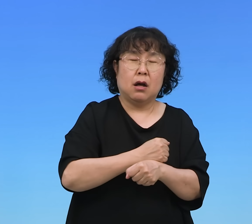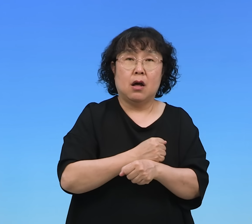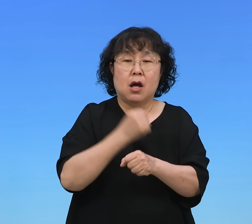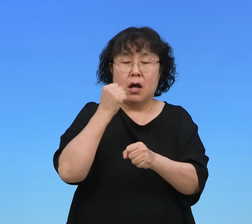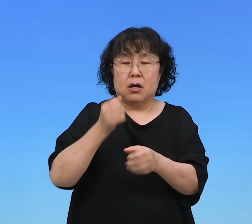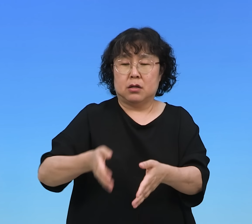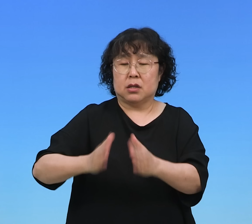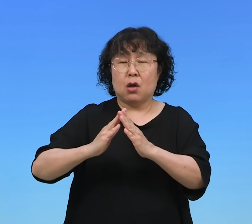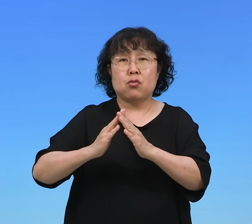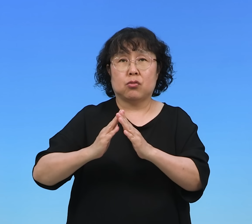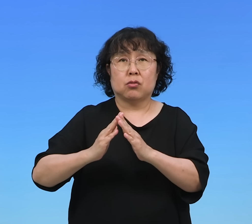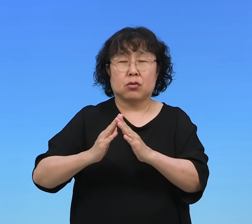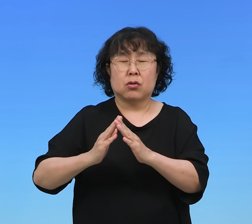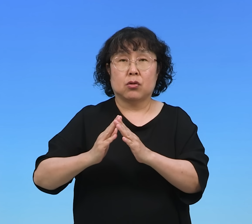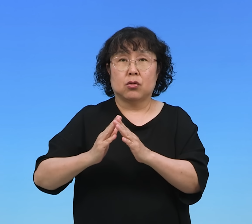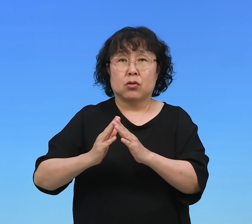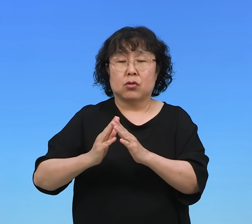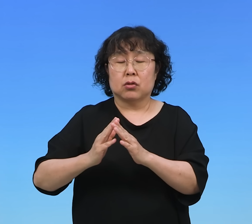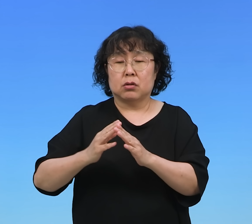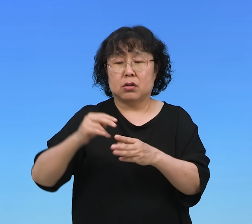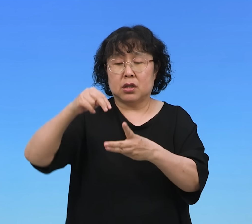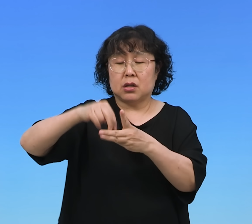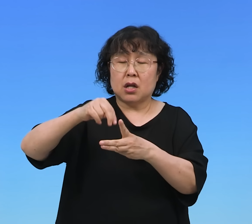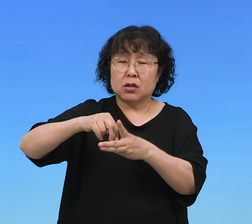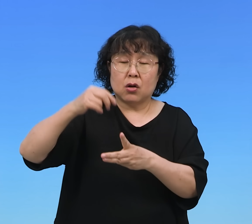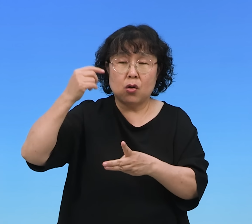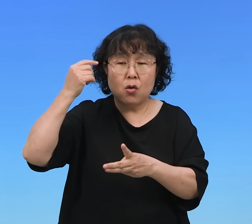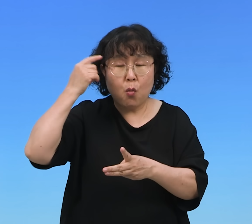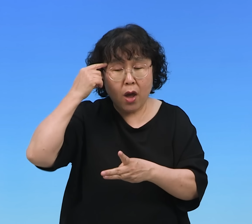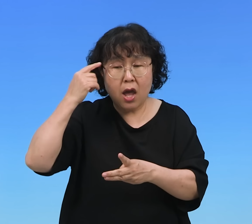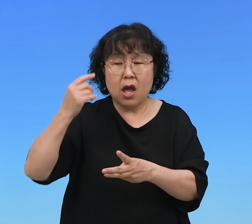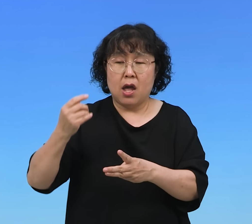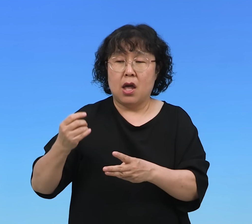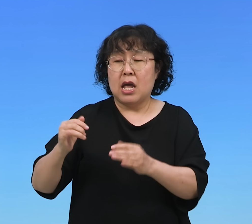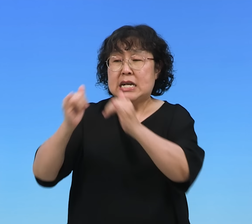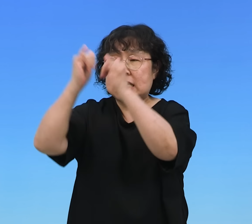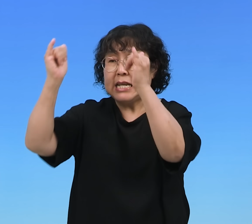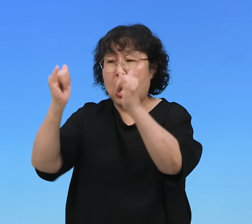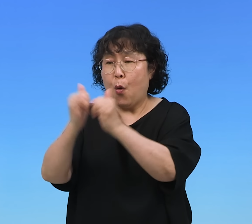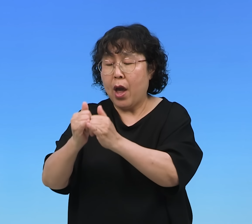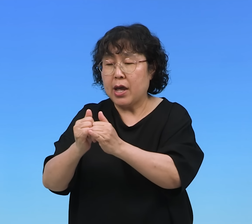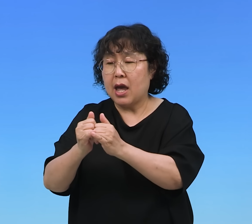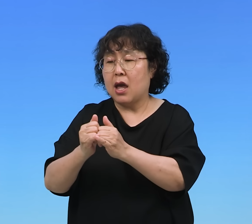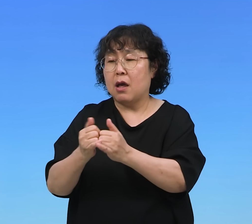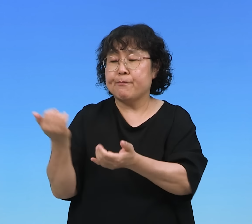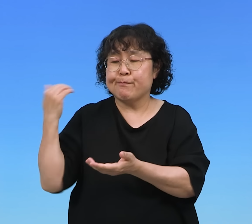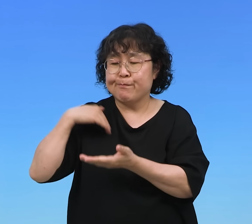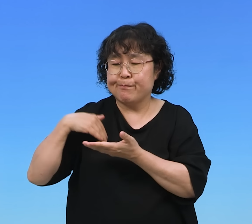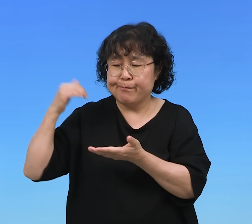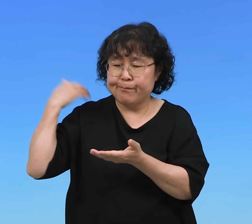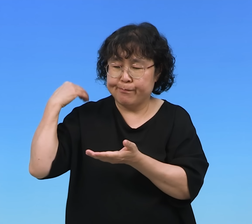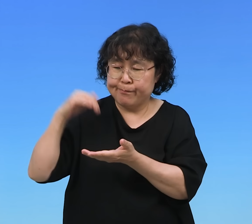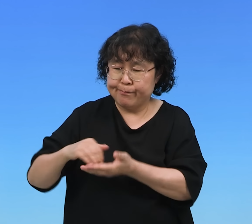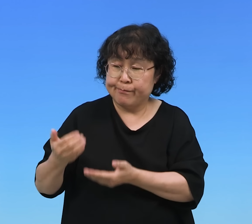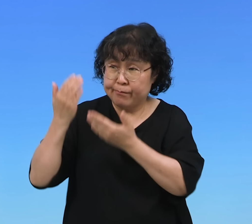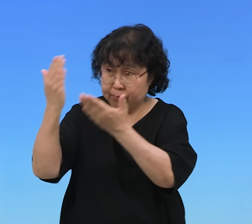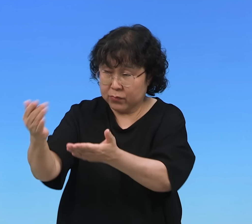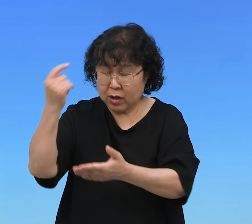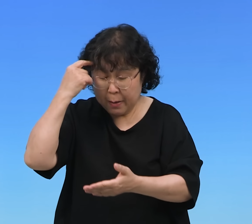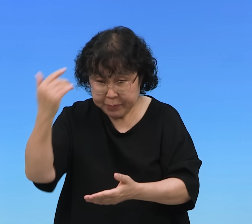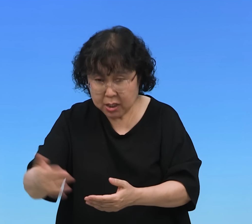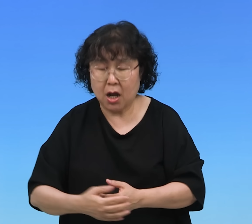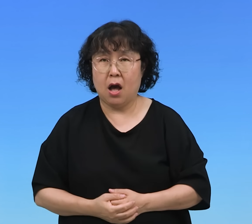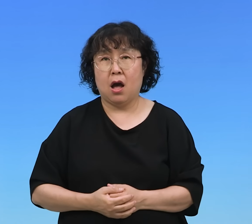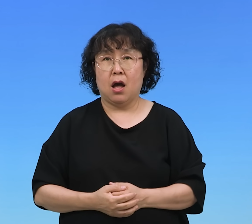헌금으로 만들어진 드림센터를 아니 왜 저거를 사회에 환원합니까? 왜 그래야 된다고요? 교회 이미지가 그냥 자기